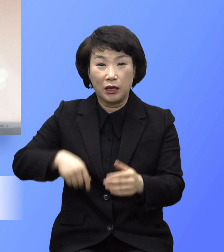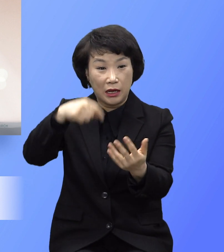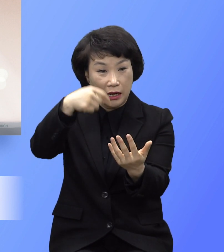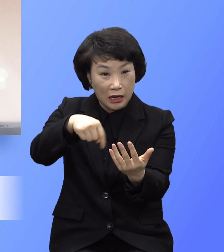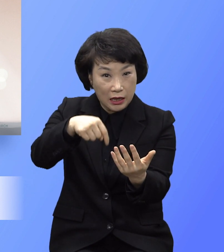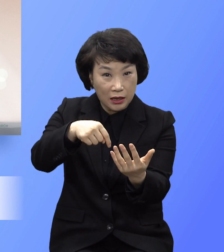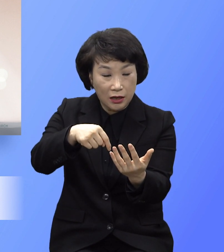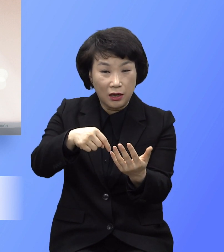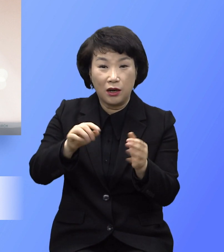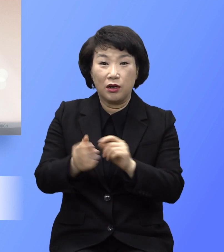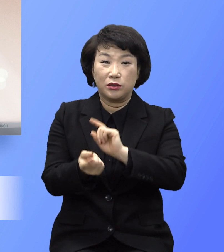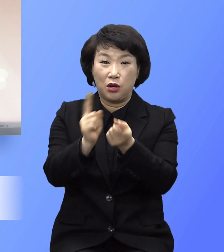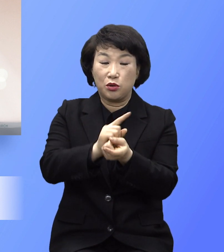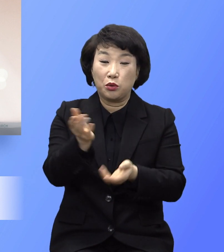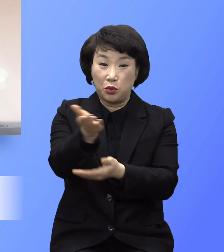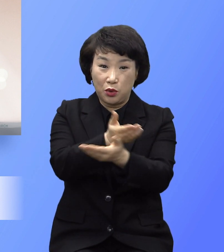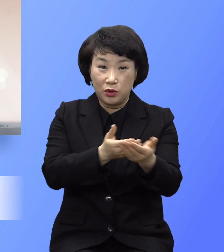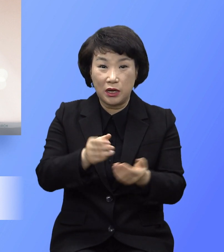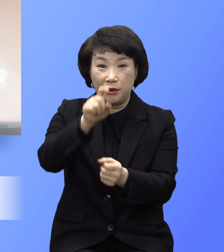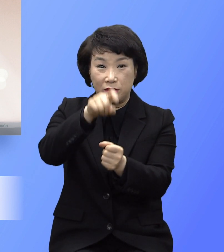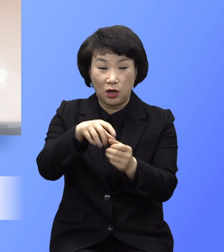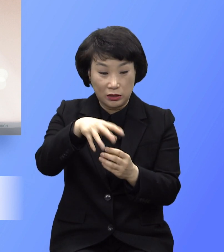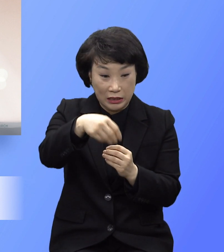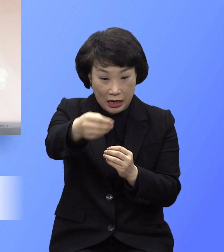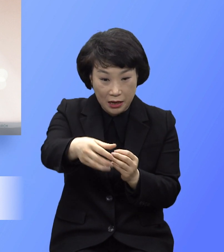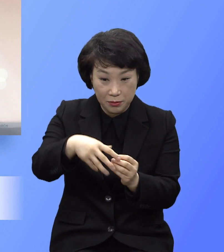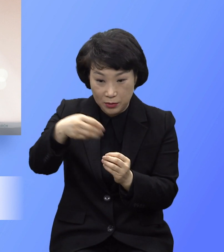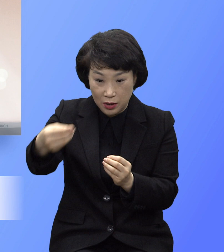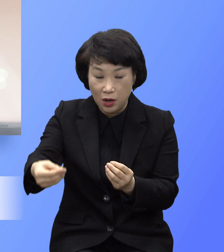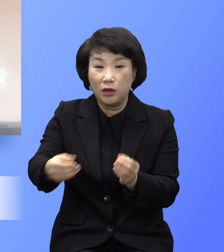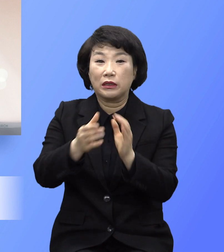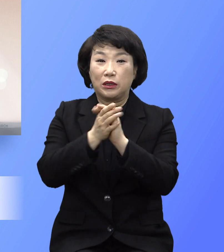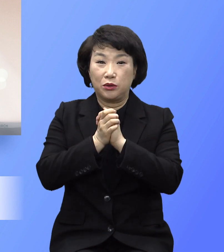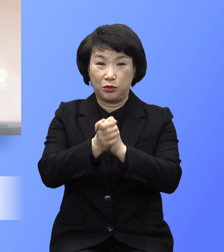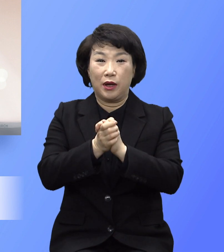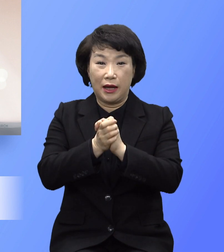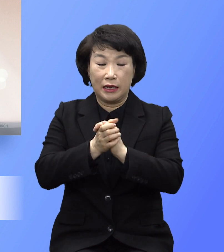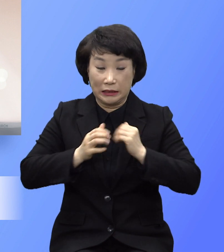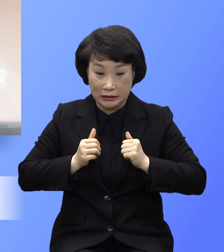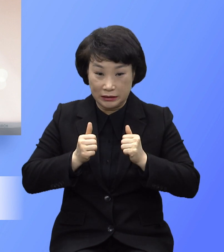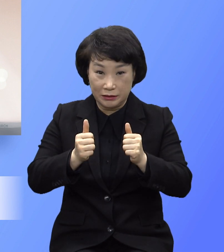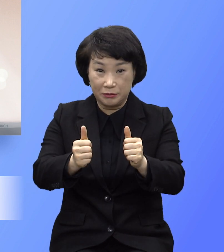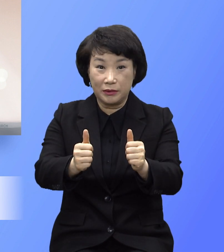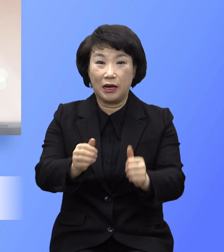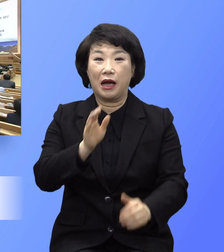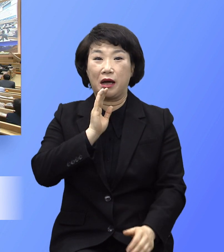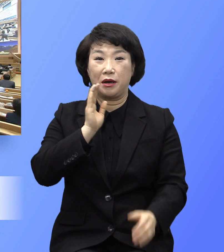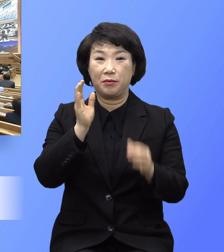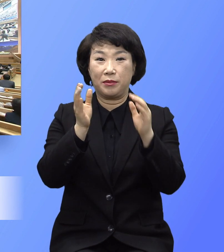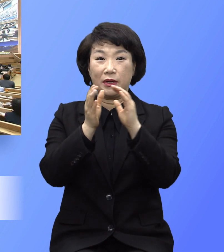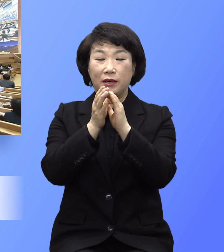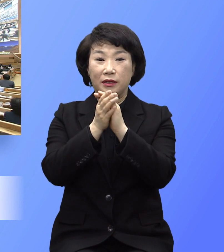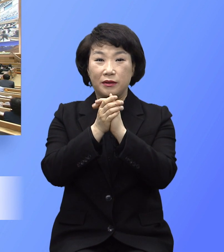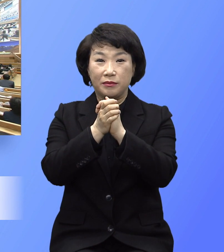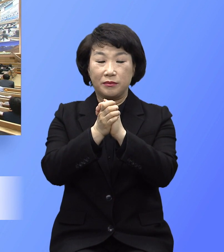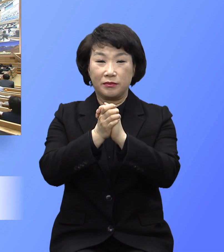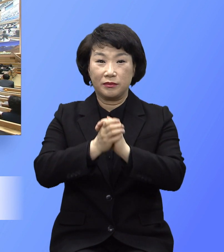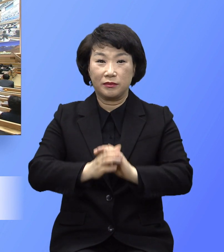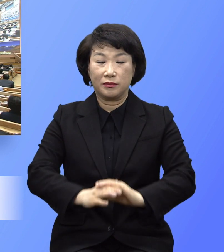가르침을 받아 서로 교제하며 떡을 떼며 기도하기를 전혀 힘쓰니라.